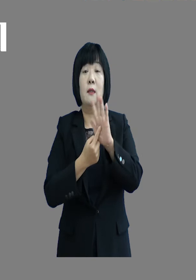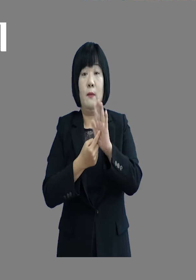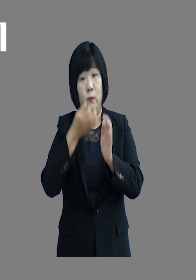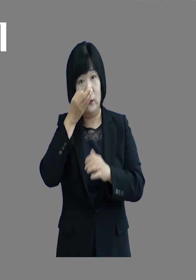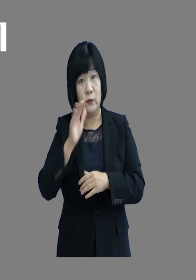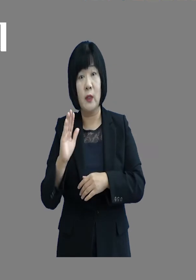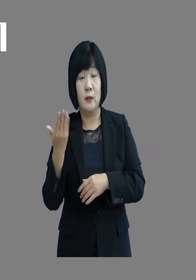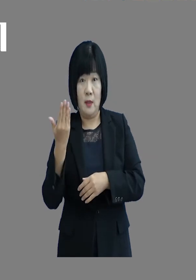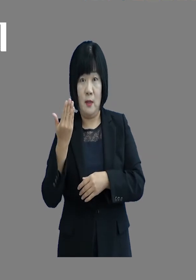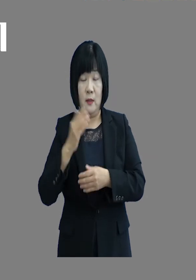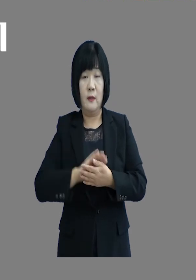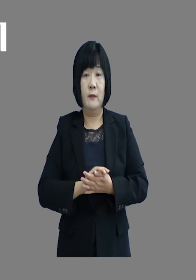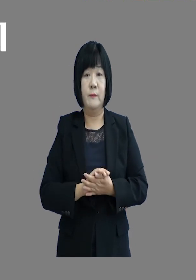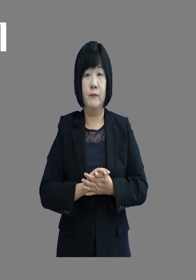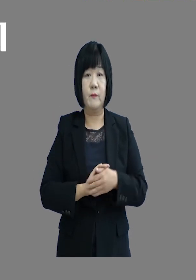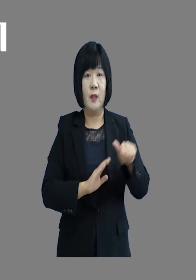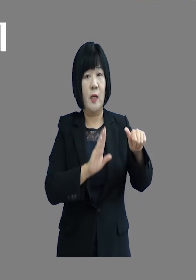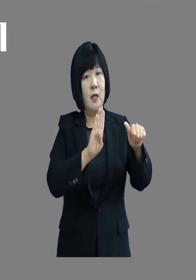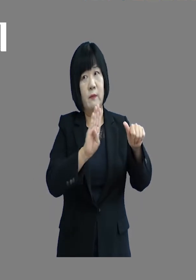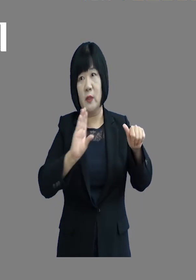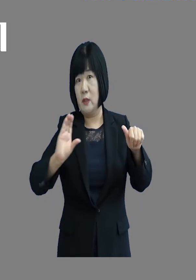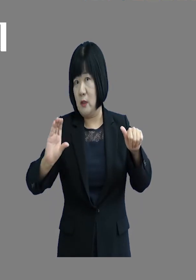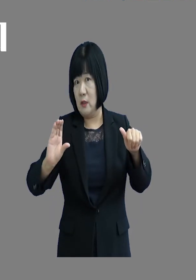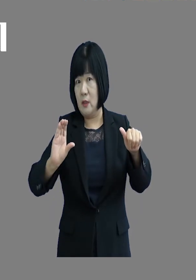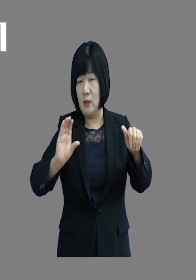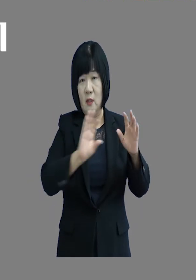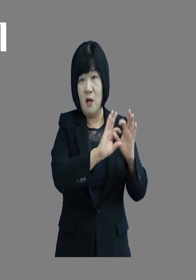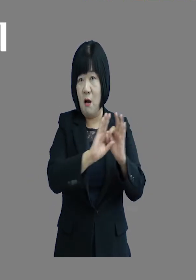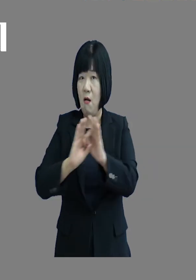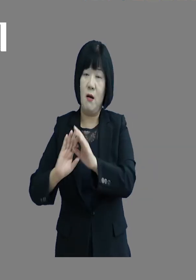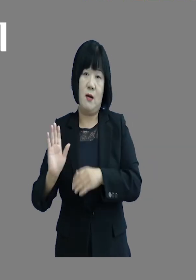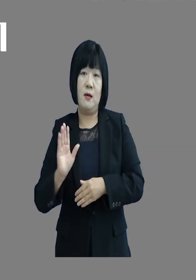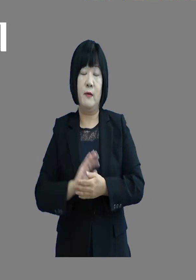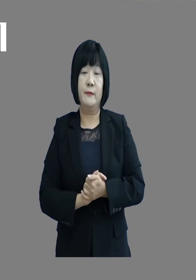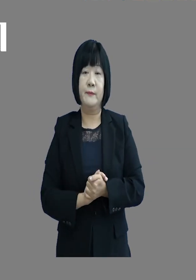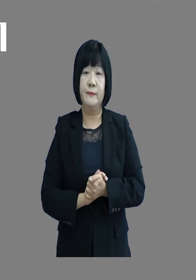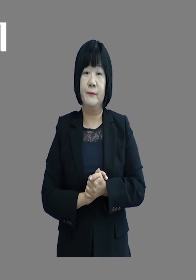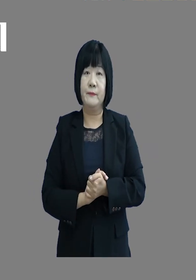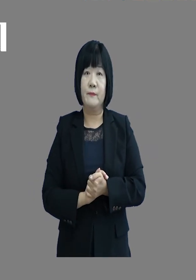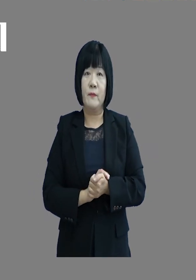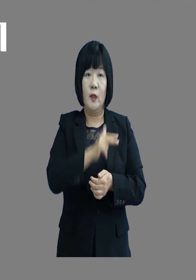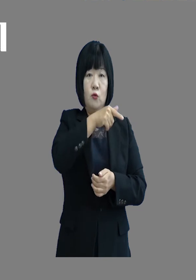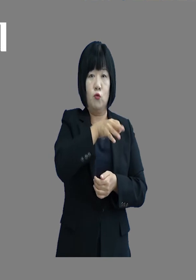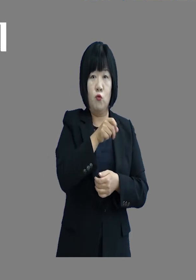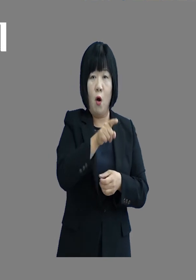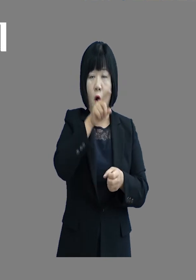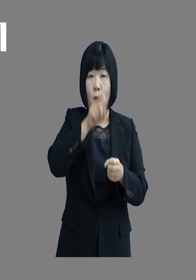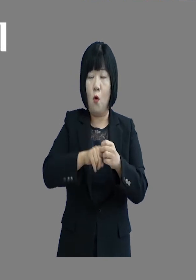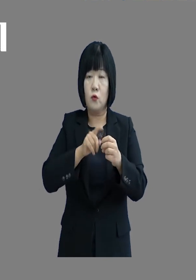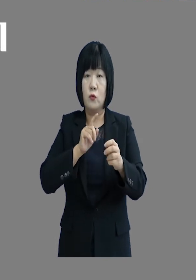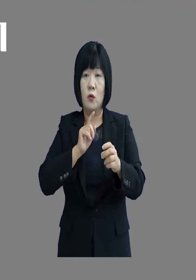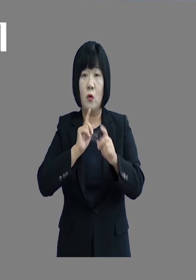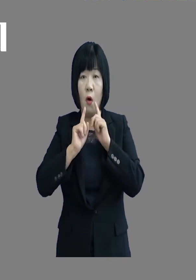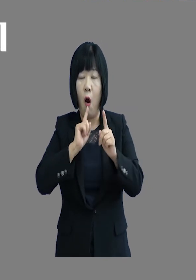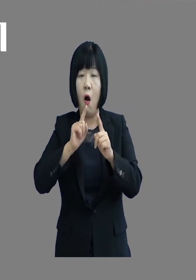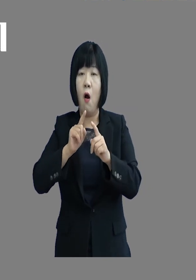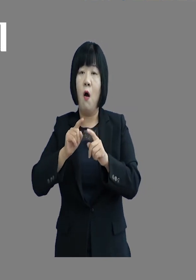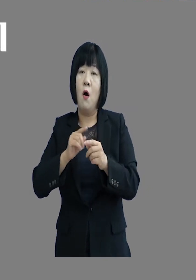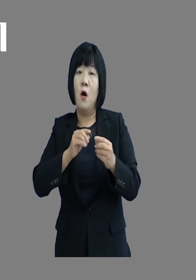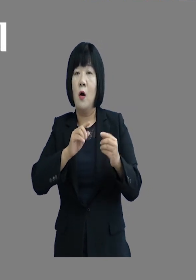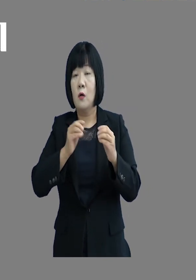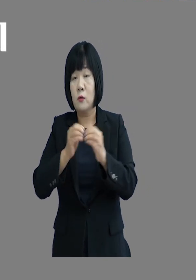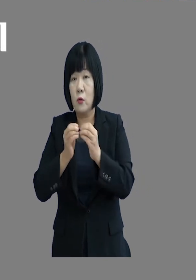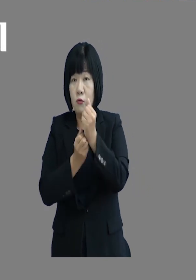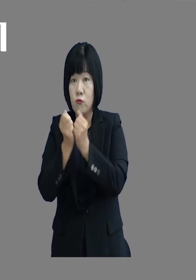거죠. 이게 순차적으로 나중에 나타나게 되는 게 아니라 네. 주어, 목적어, 서술어가 순서대로